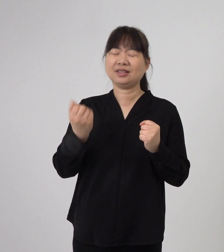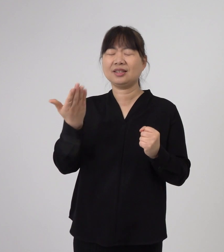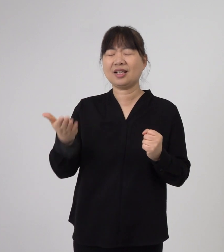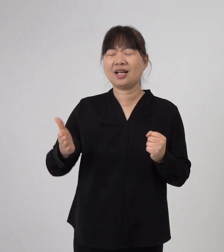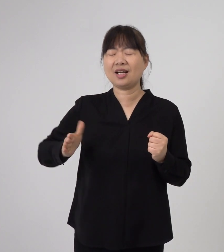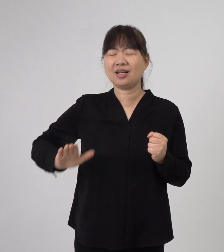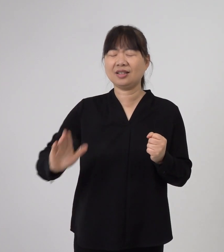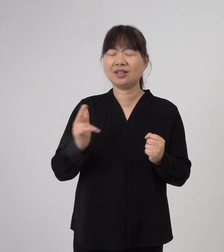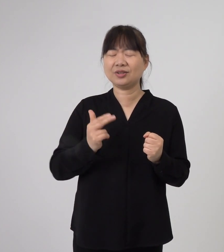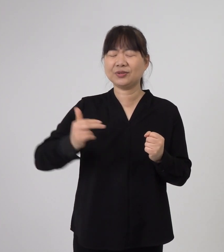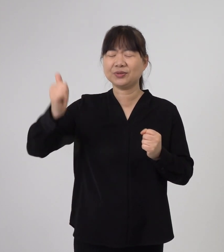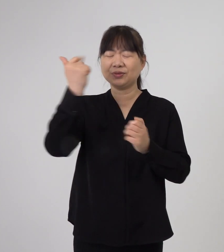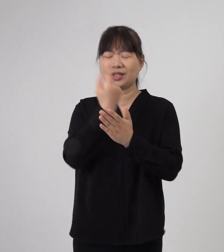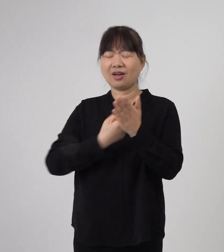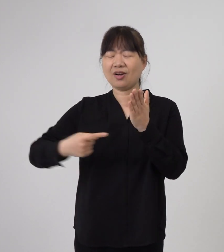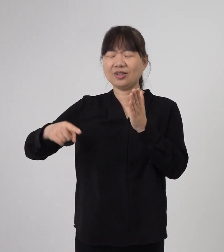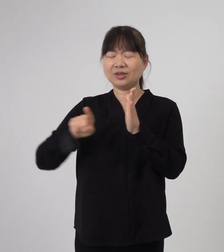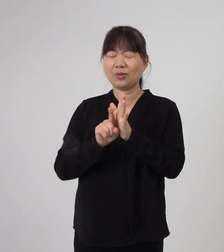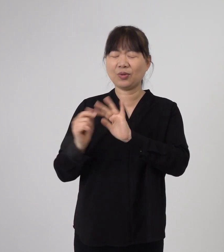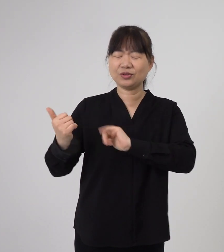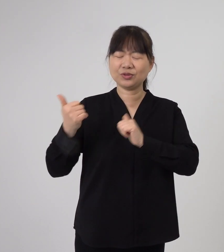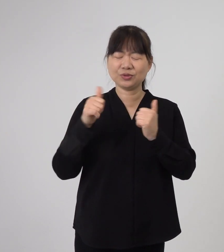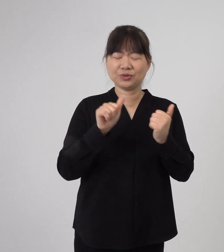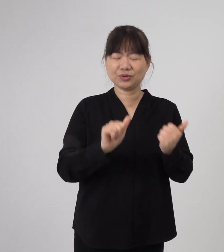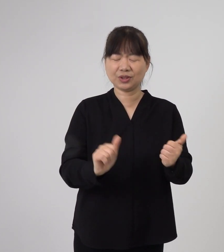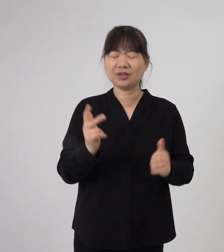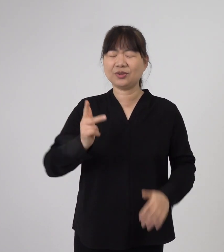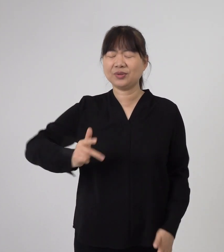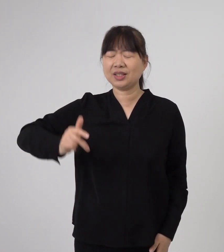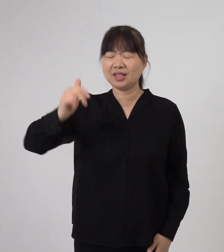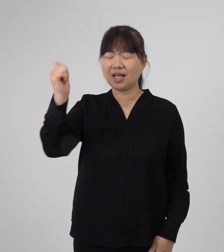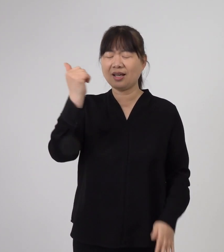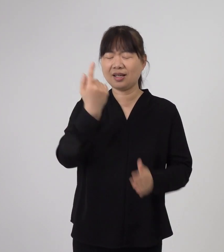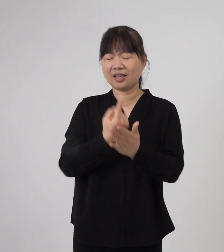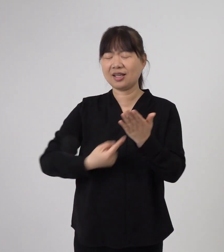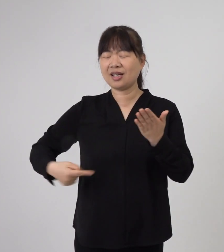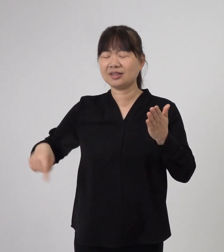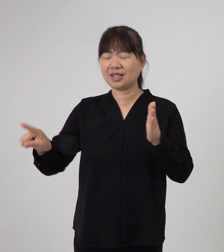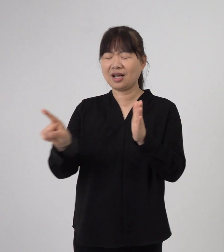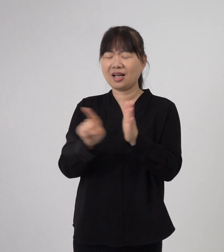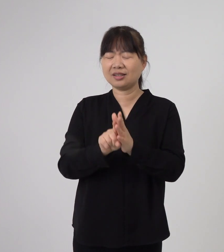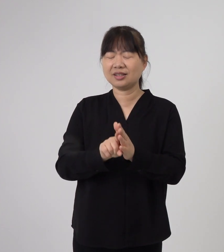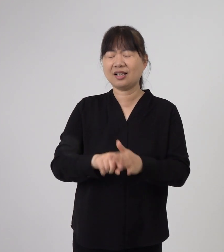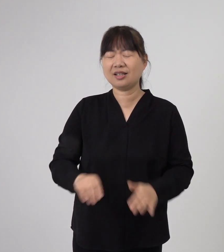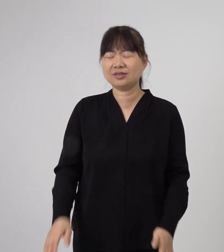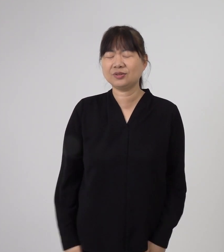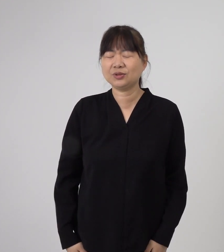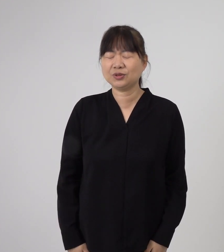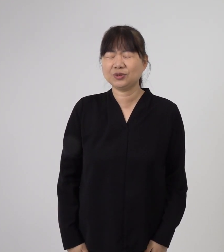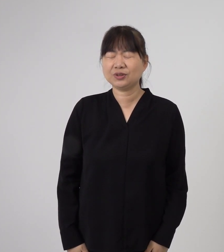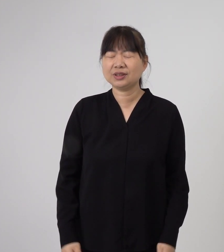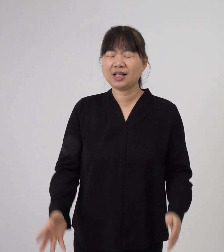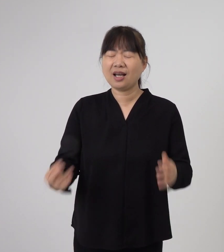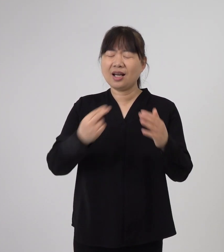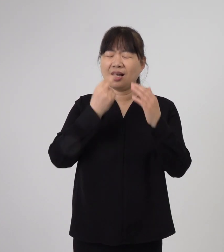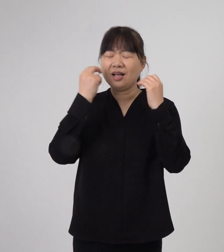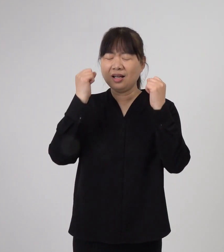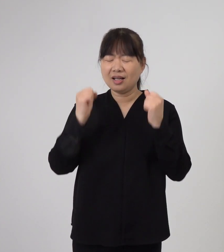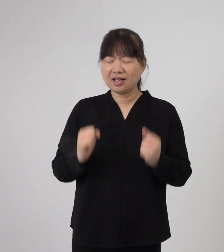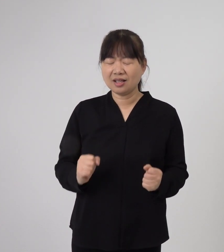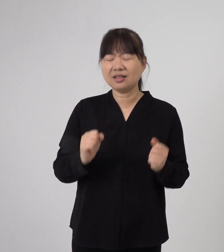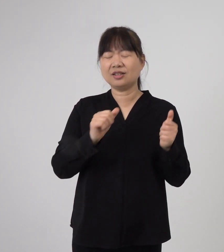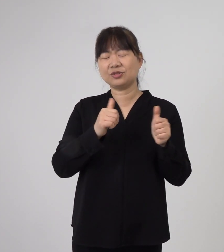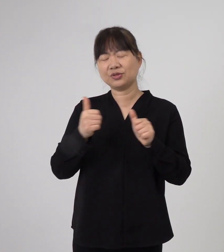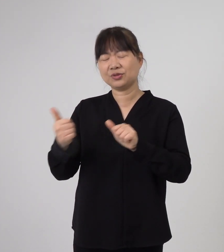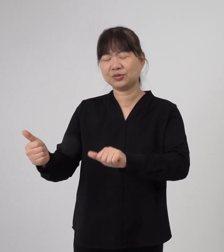주를 위해 죽어도 주를 위해 살아